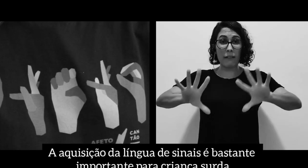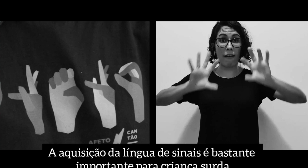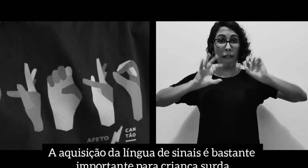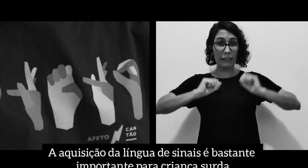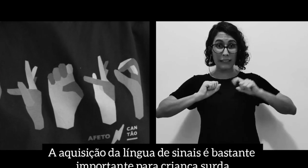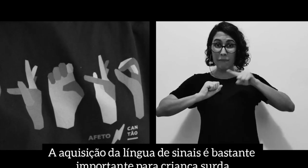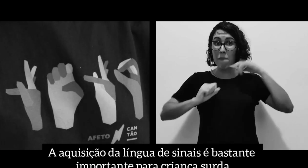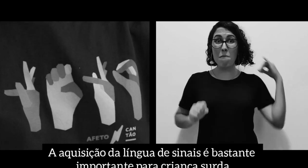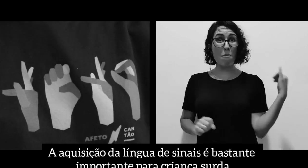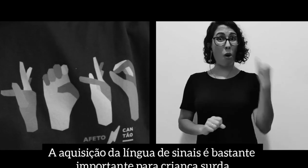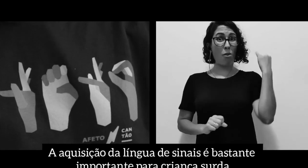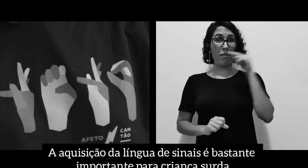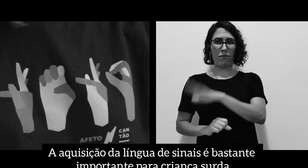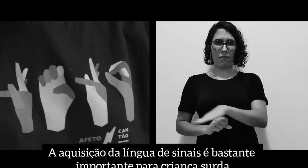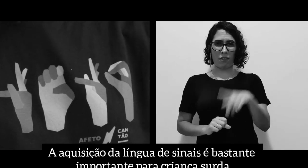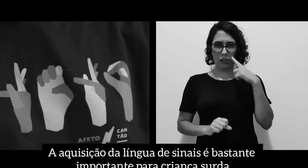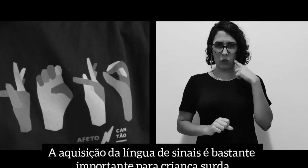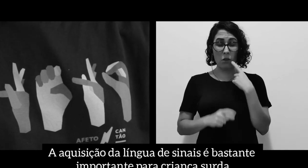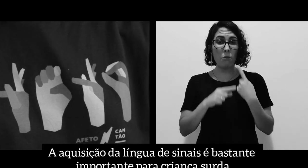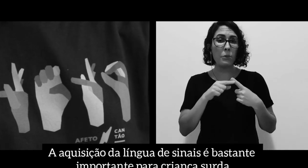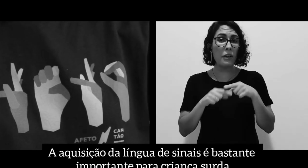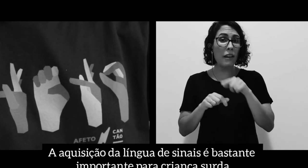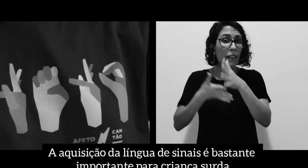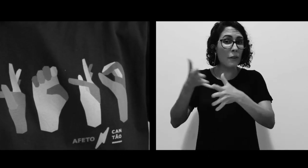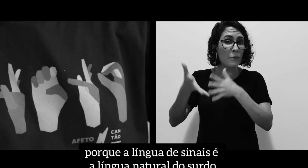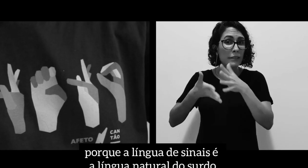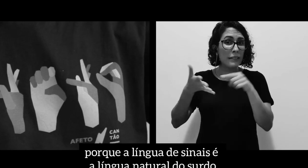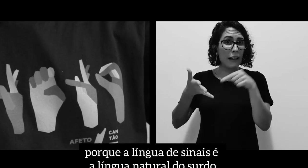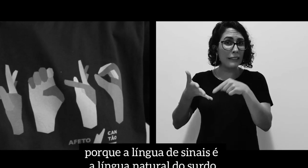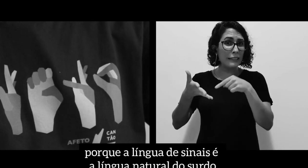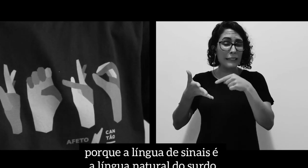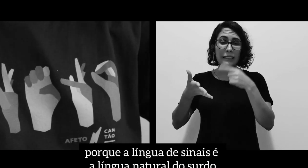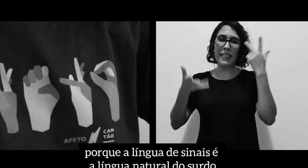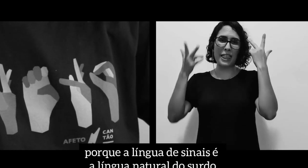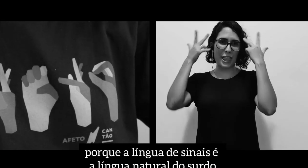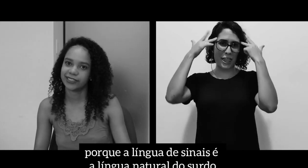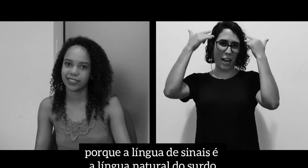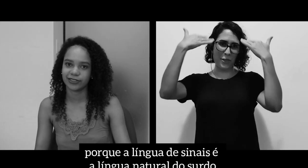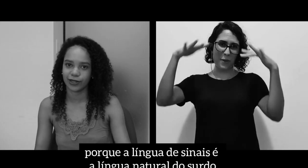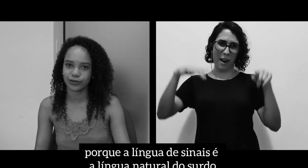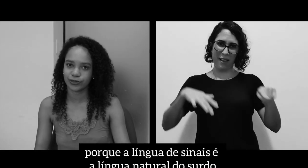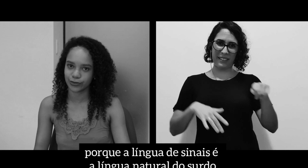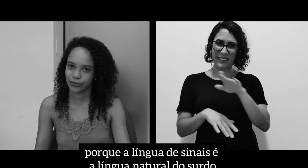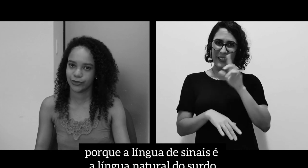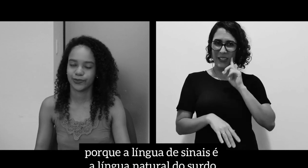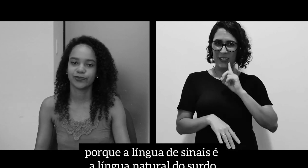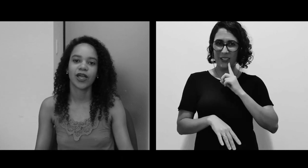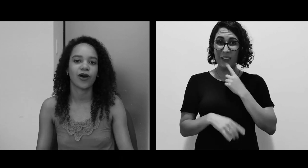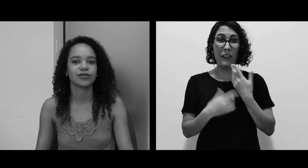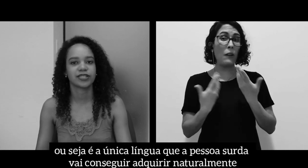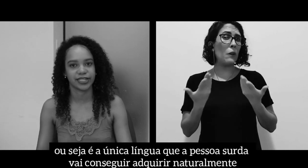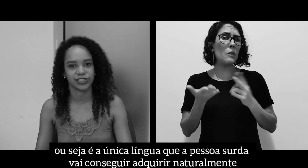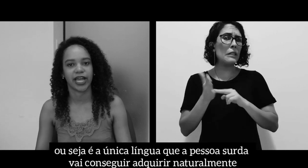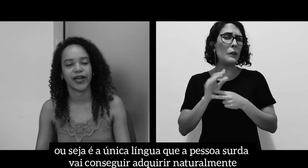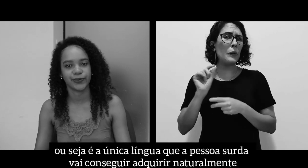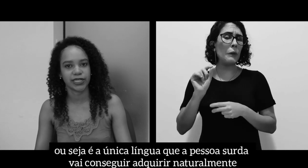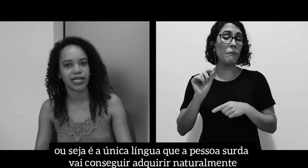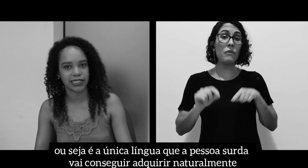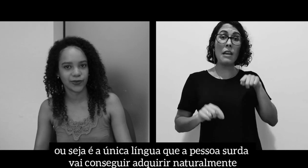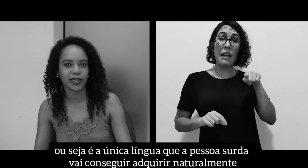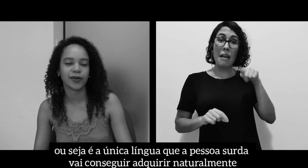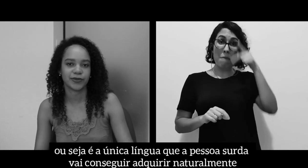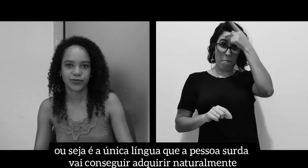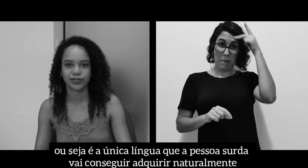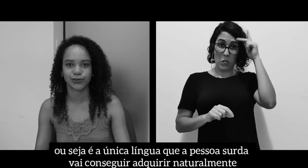da língua de sinais é bastante importante para a criança surda, porque a língua de sinais é a língua natural do surdo. Ou seja, é a